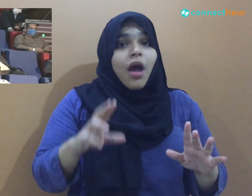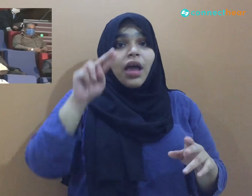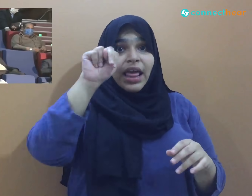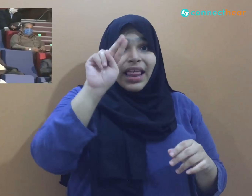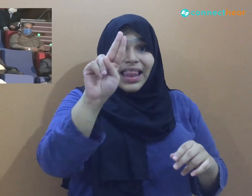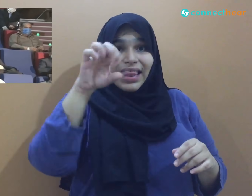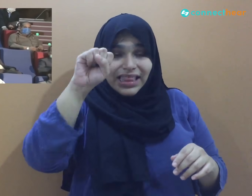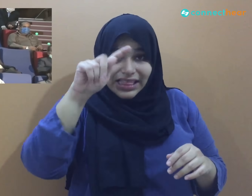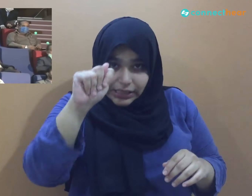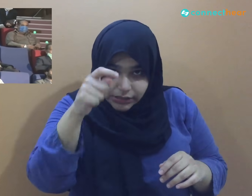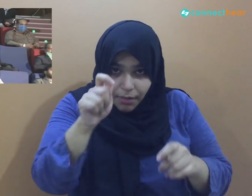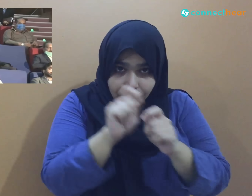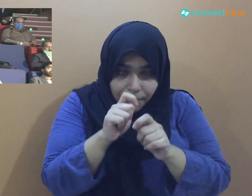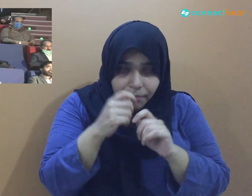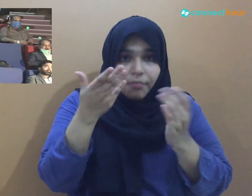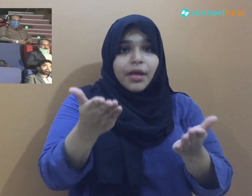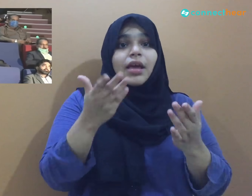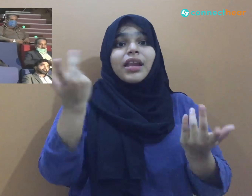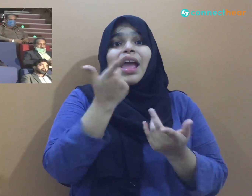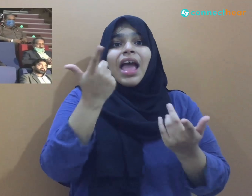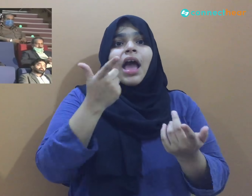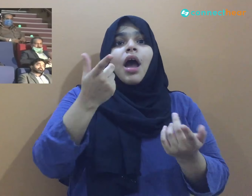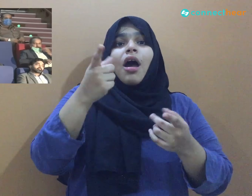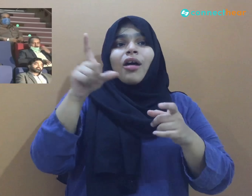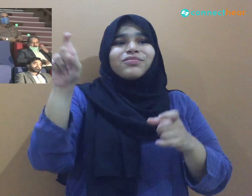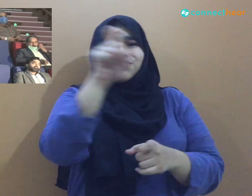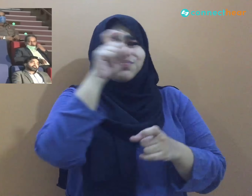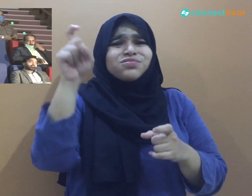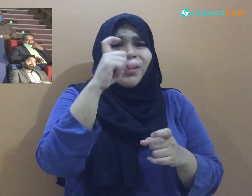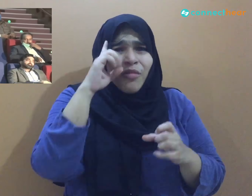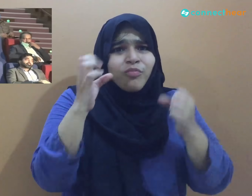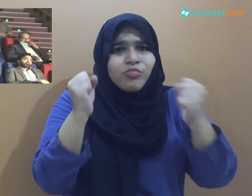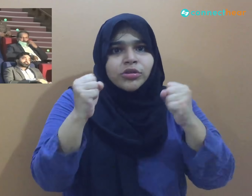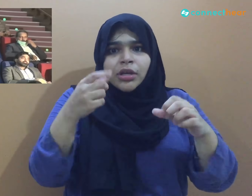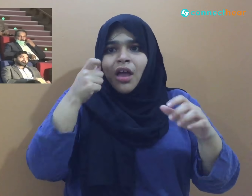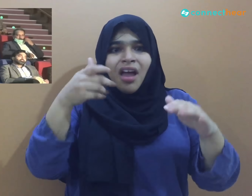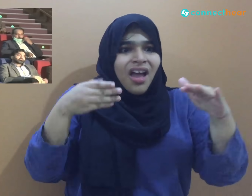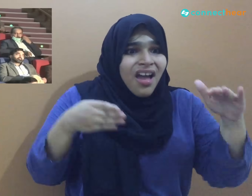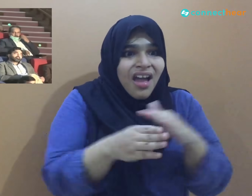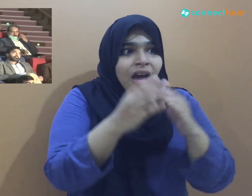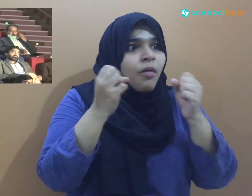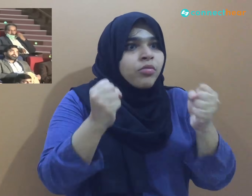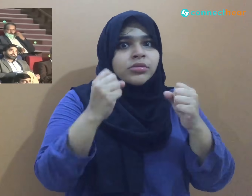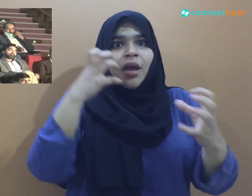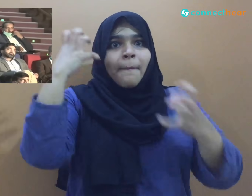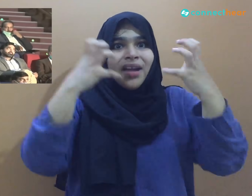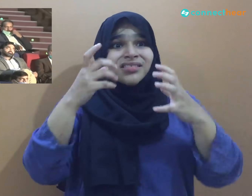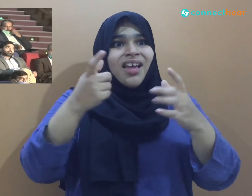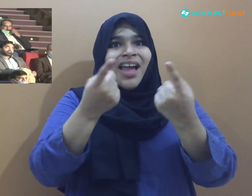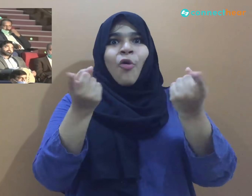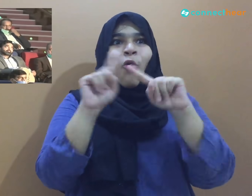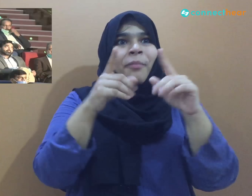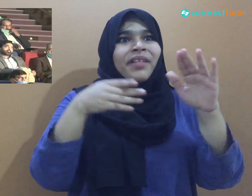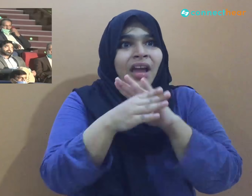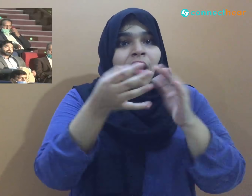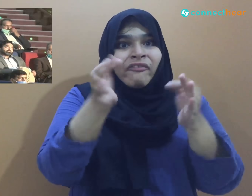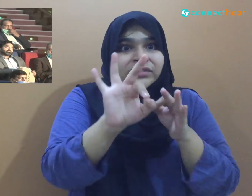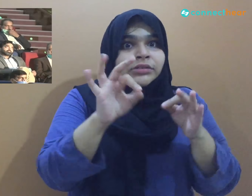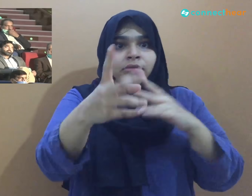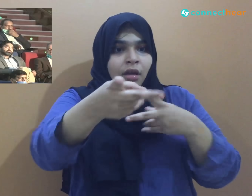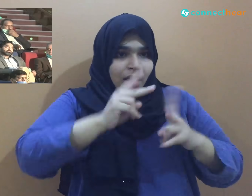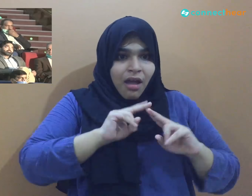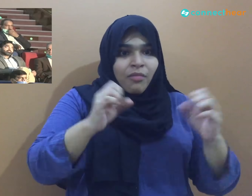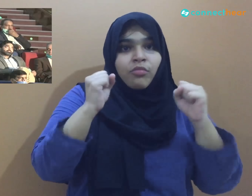اس کو ڈیولپ کیا ہے, جس کے ذریعے آپ ڈرونز کے ذریعے سپرے کر سکتے ہیں, ڈس انفیکٹ کر سکتے ہیں. بیکاز اندر جانا پرابلم ہے, اس لیے